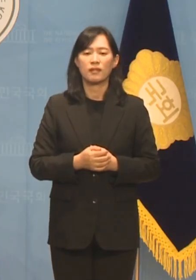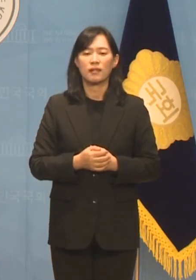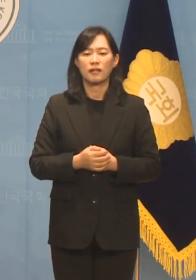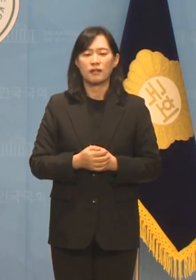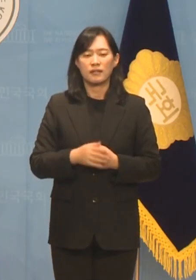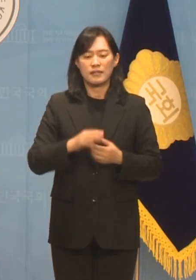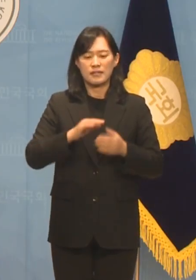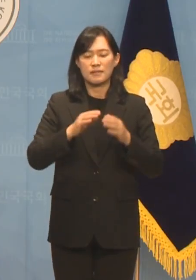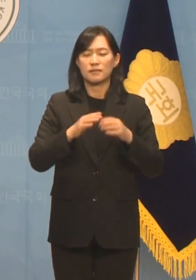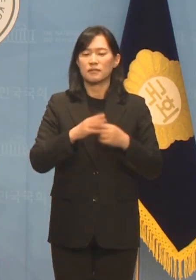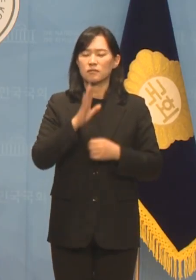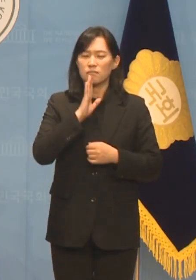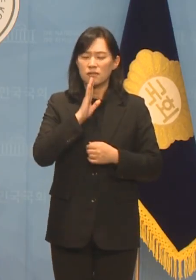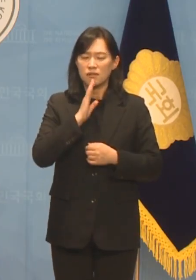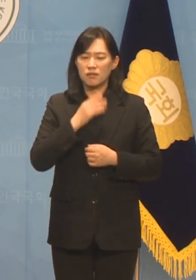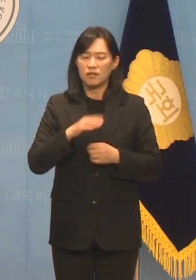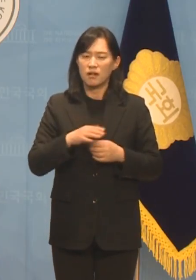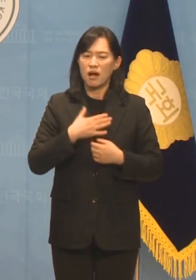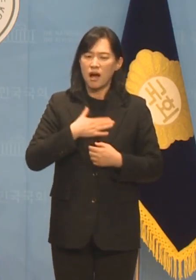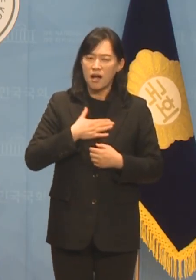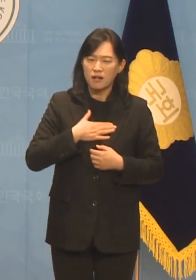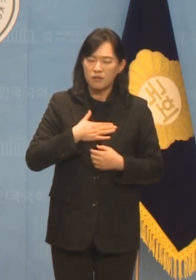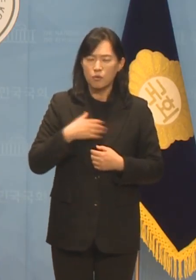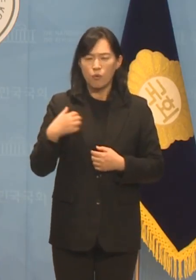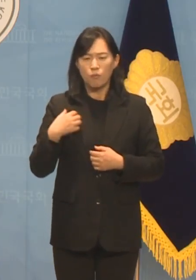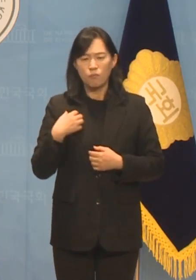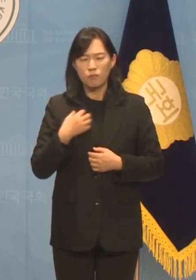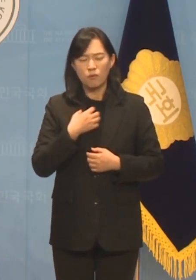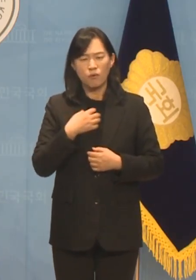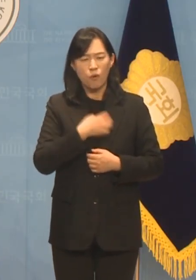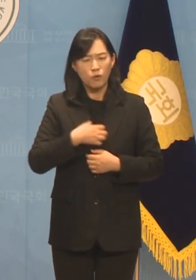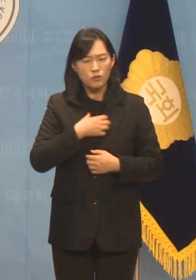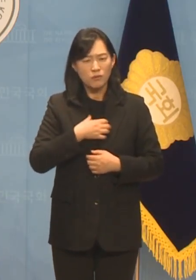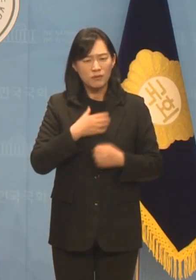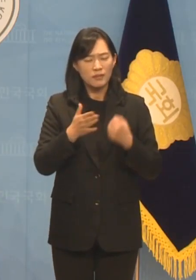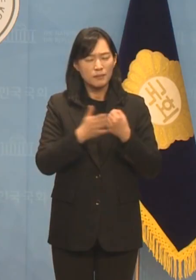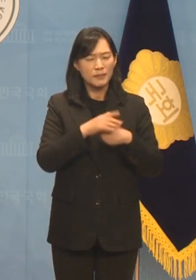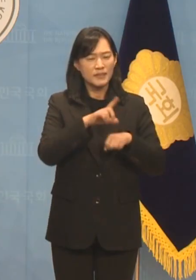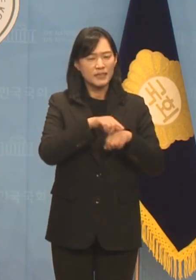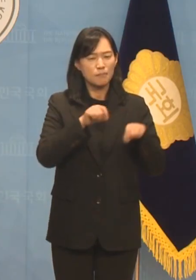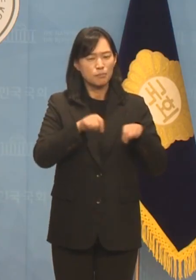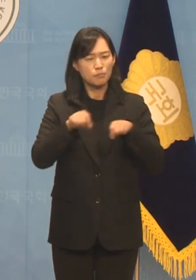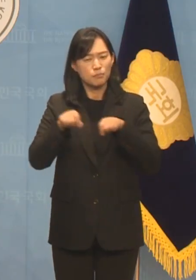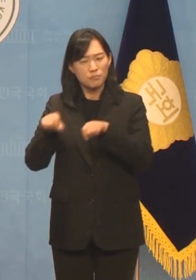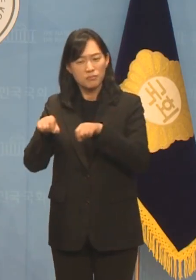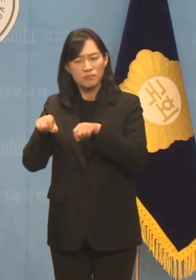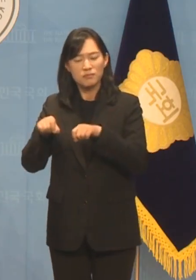판도라의 상자가 열릴까 두려워서 어떻게든 시간을 끌어왔던 것입니까?